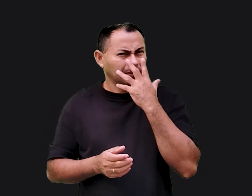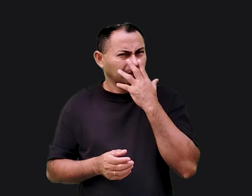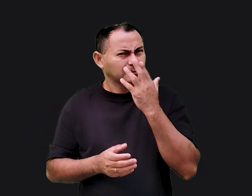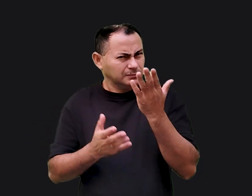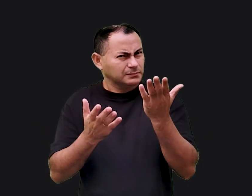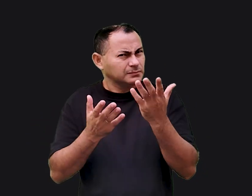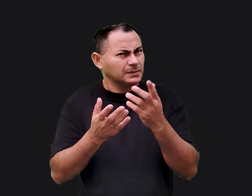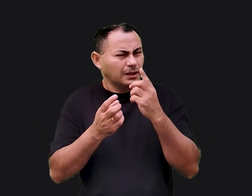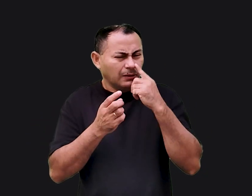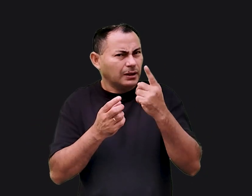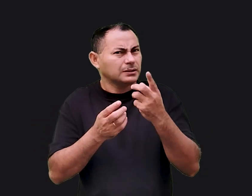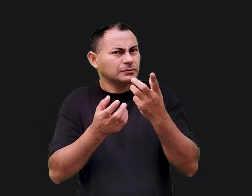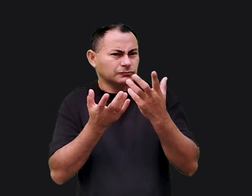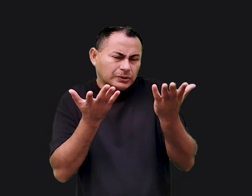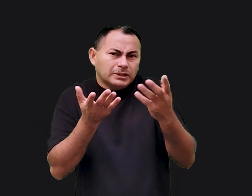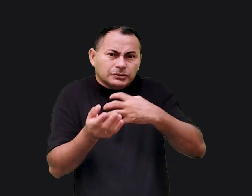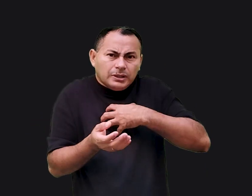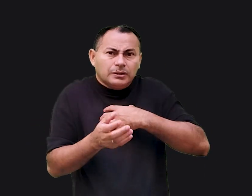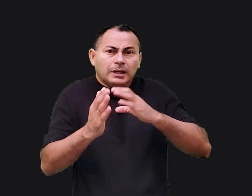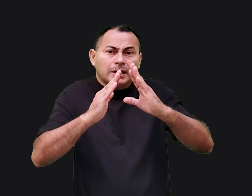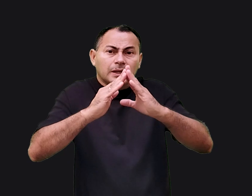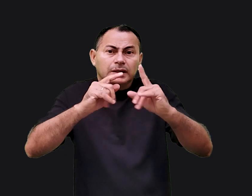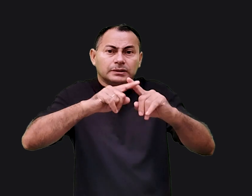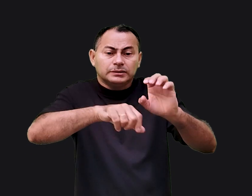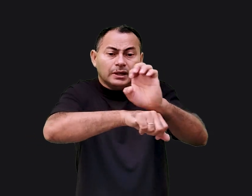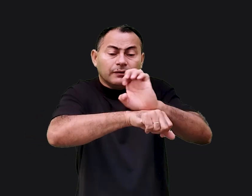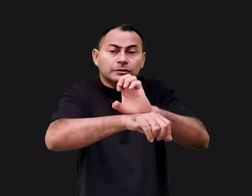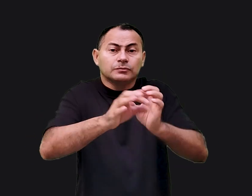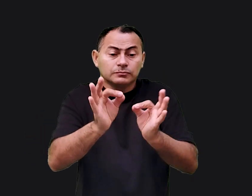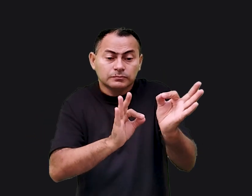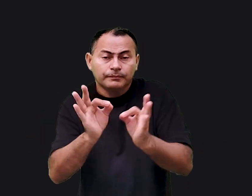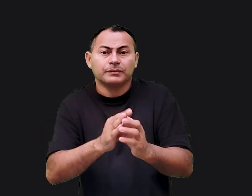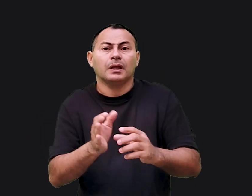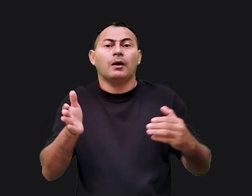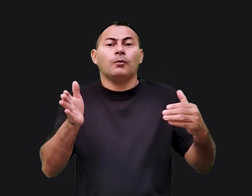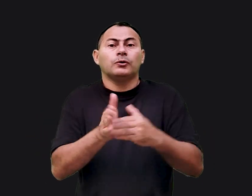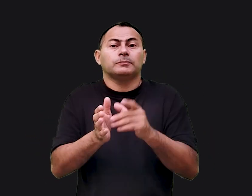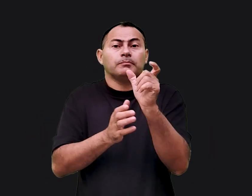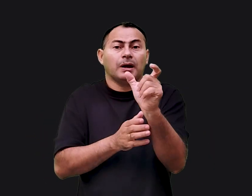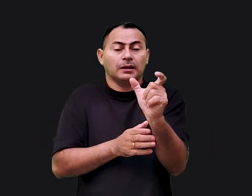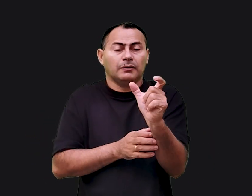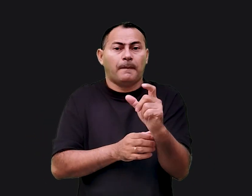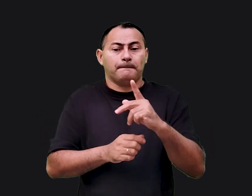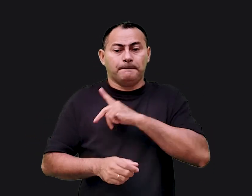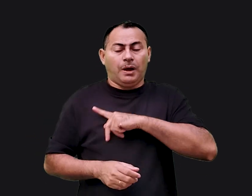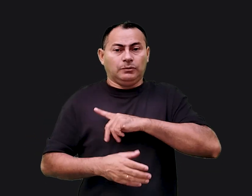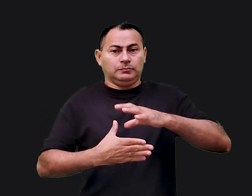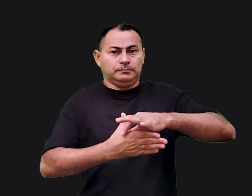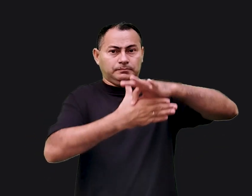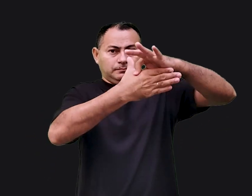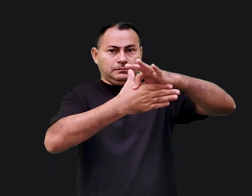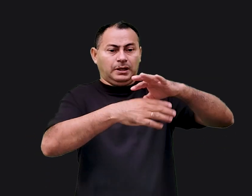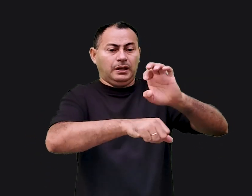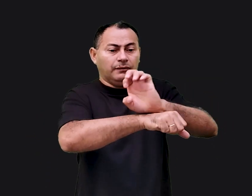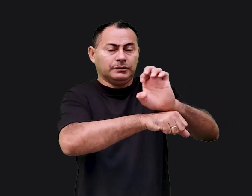foi assim que a Igreja de Éfeso foi estruturada as últimas palavras de Paulo para os líderes de Éfeso foram muito